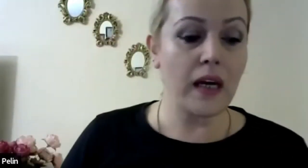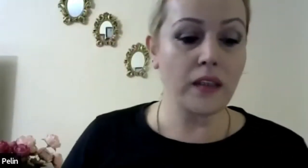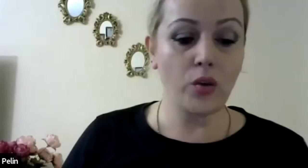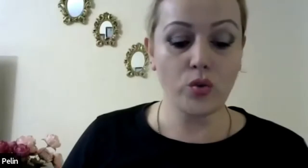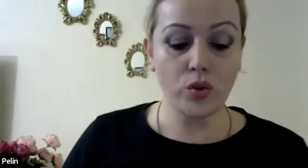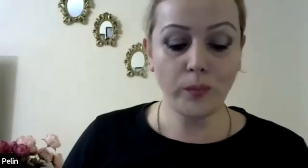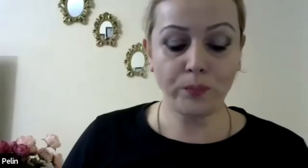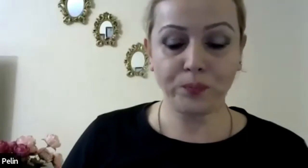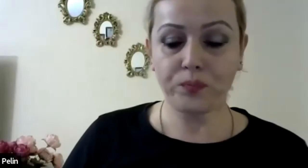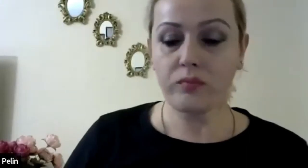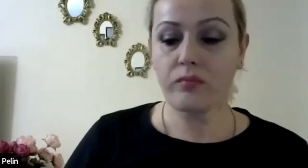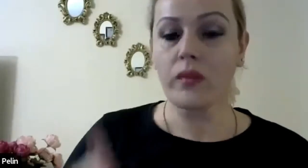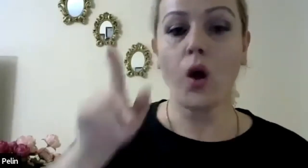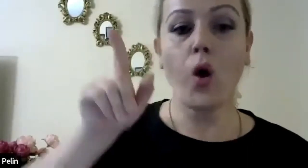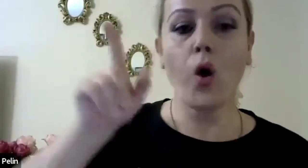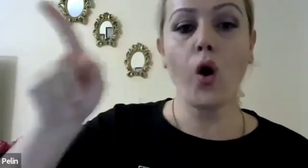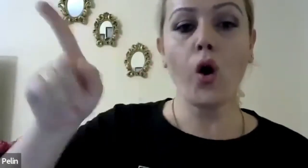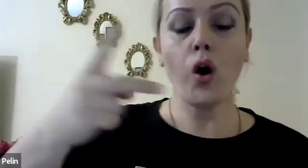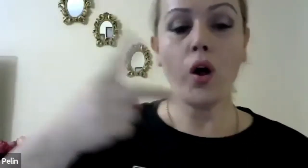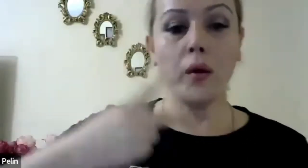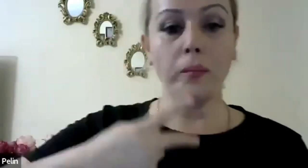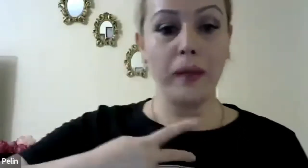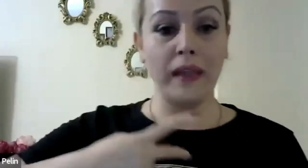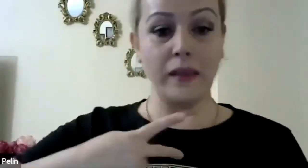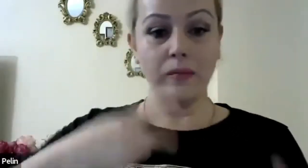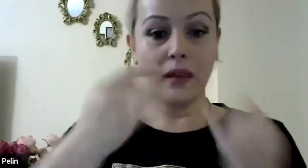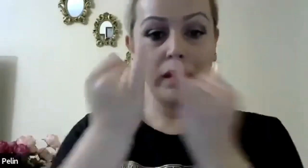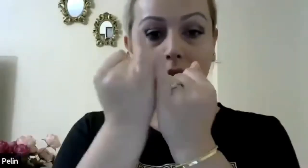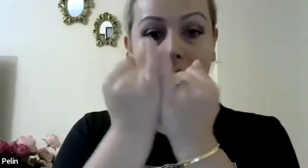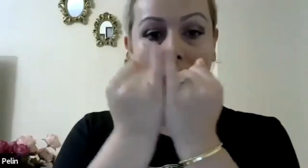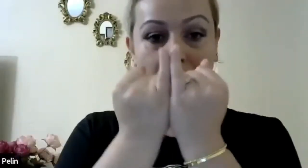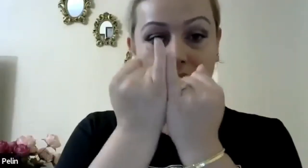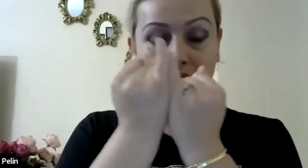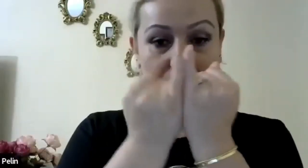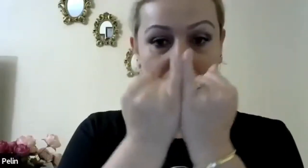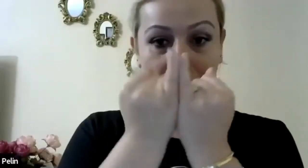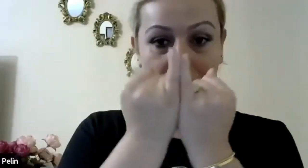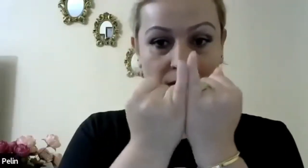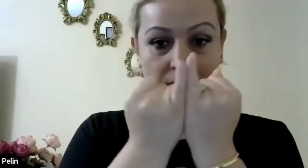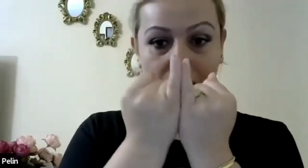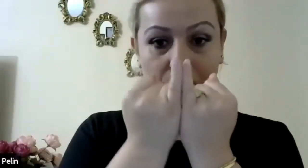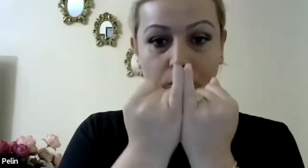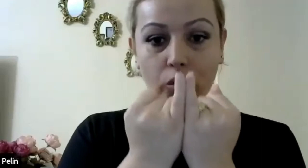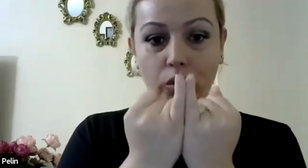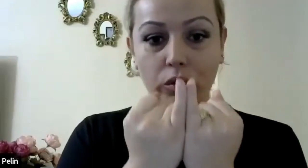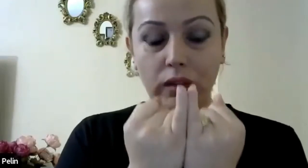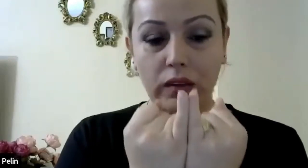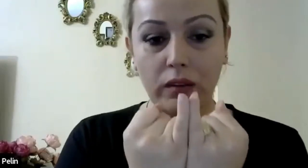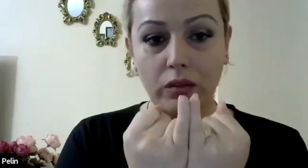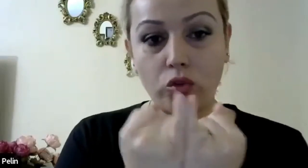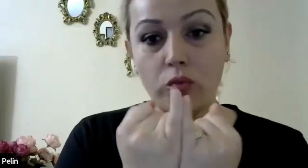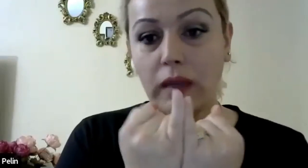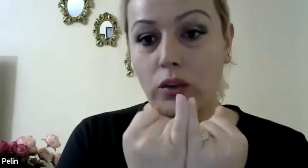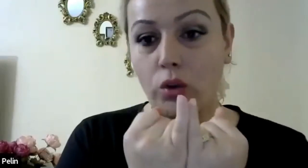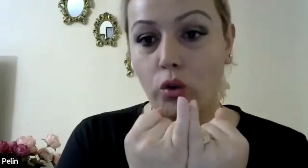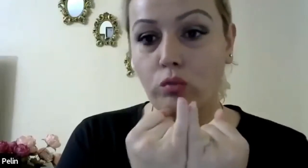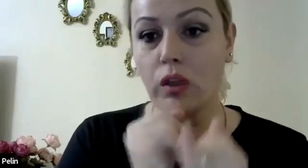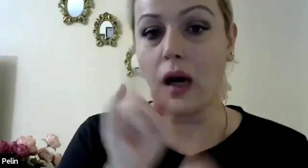ne olsun? O benim kardeşim. Bu cümlenin olumlu hali.